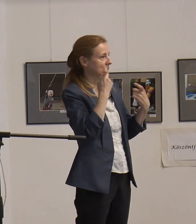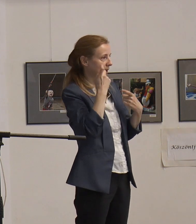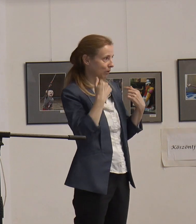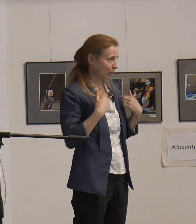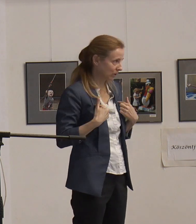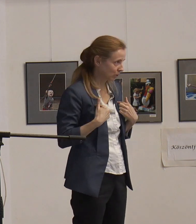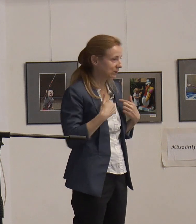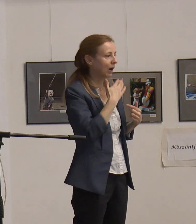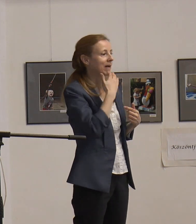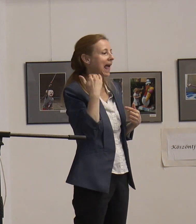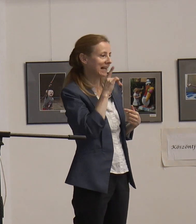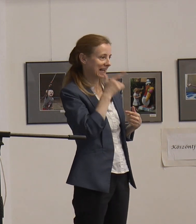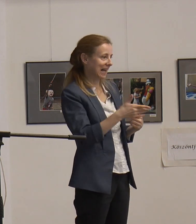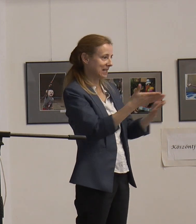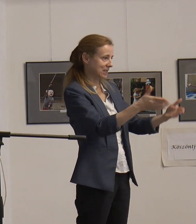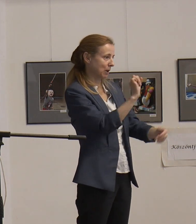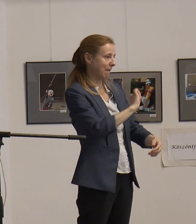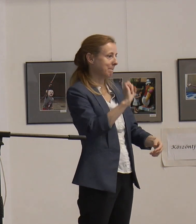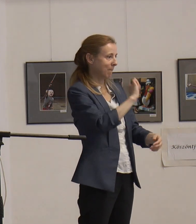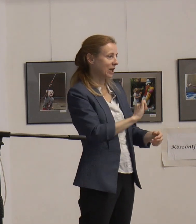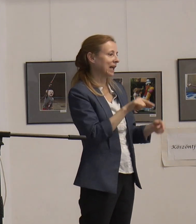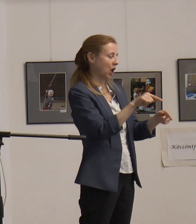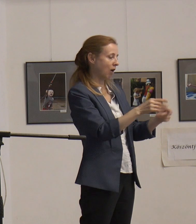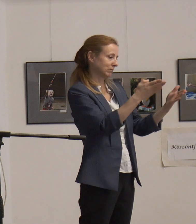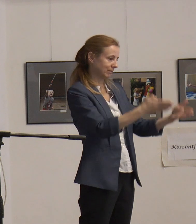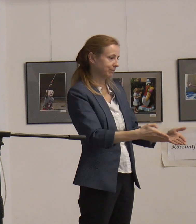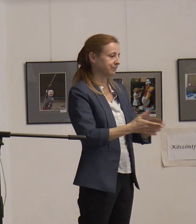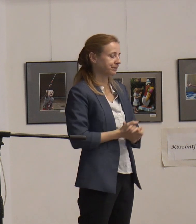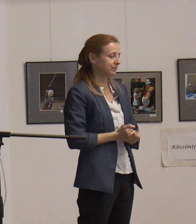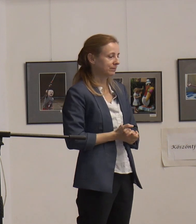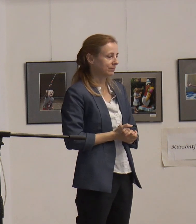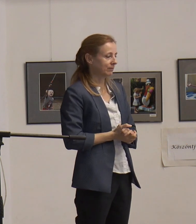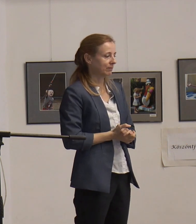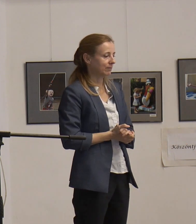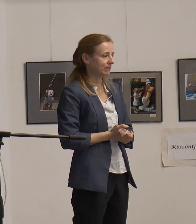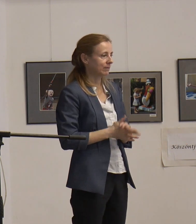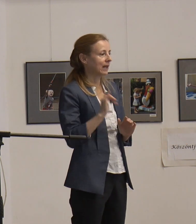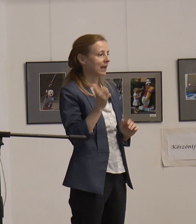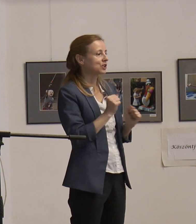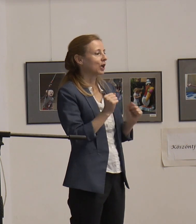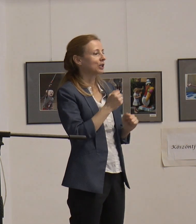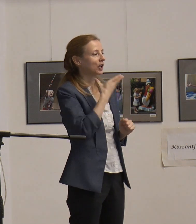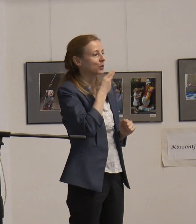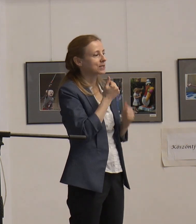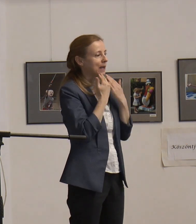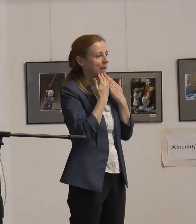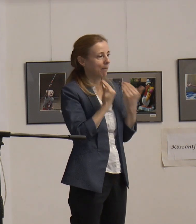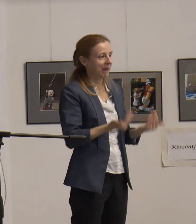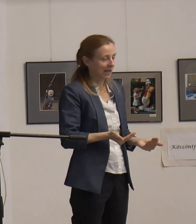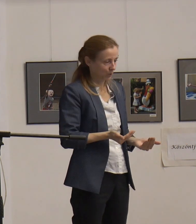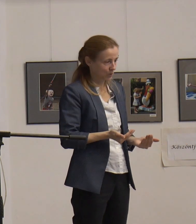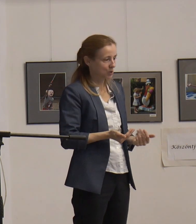hogy elég lesz Marika is erre a posztra. és nagyon szépen megköszönöm, hogy